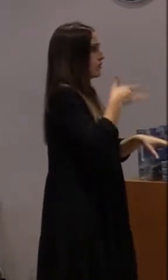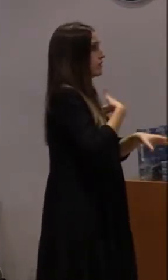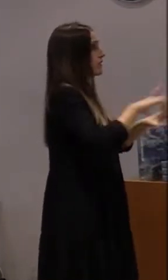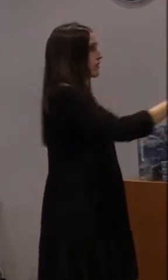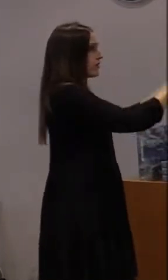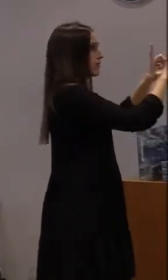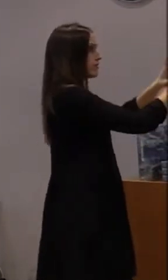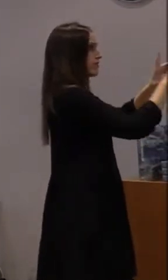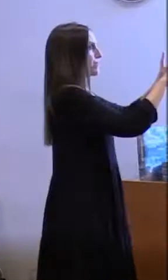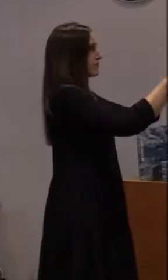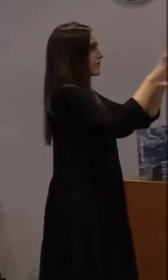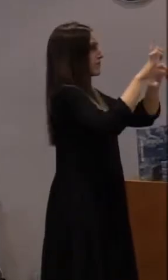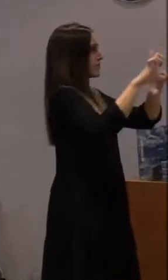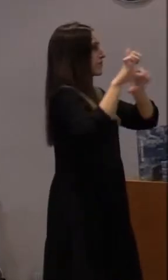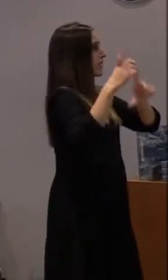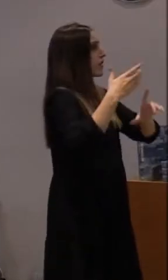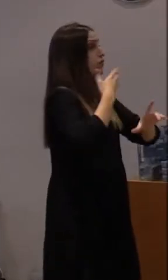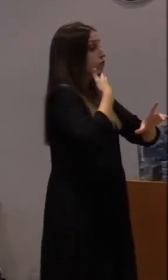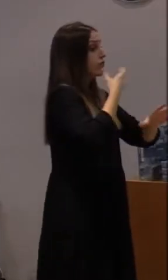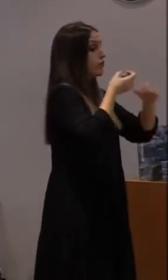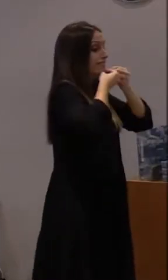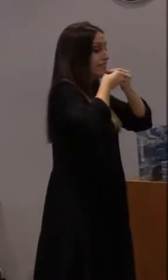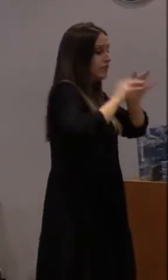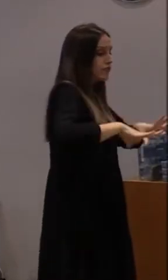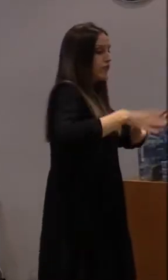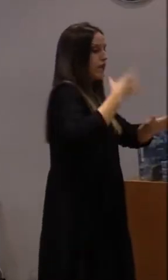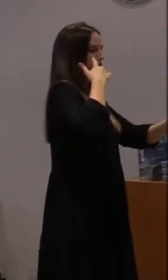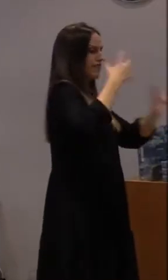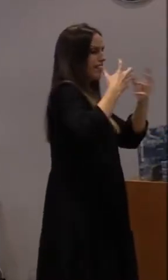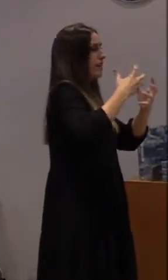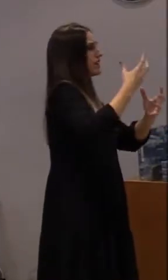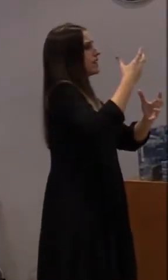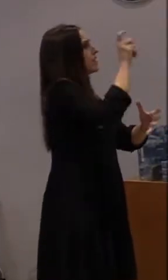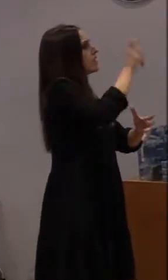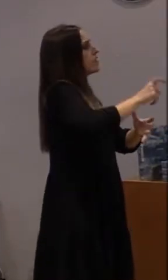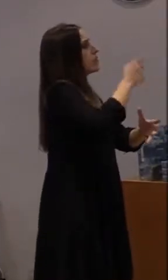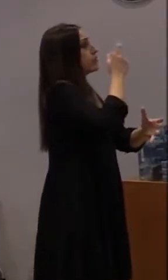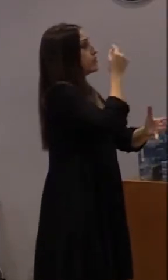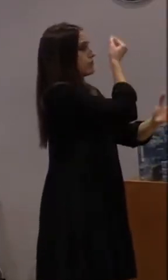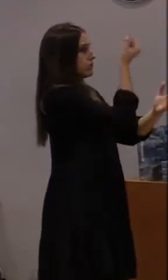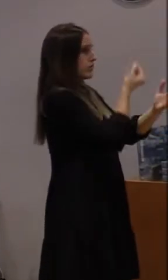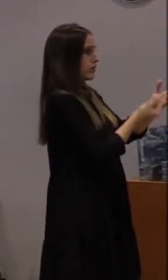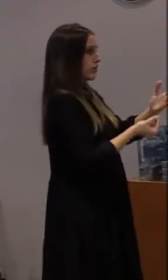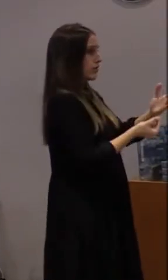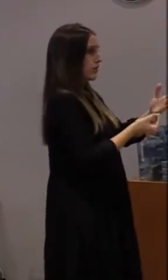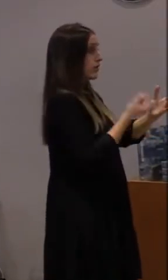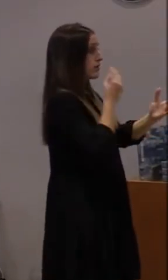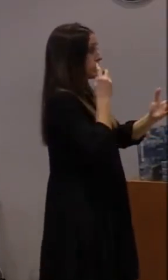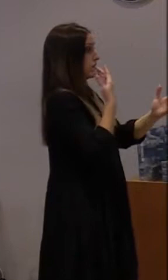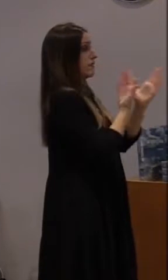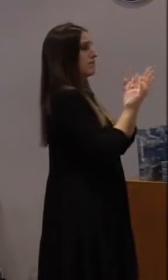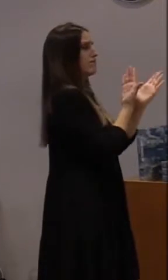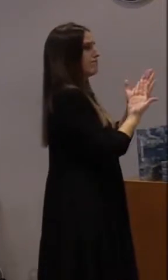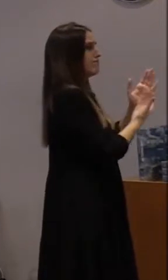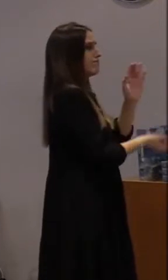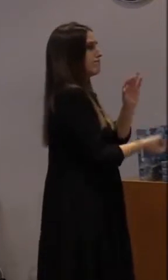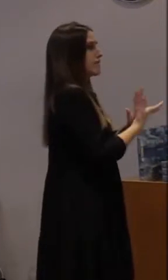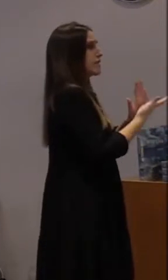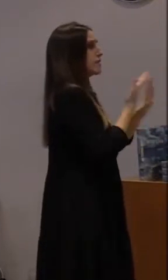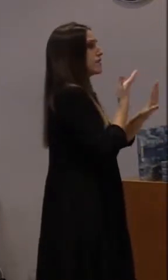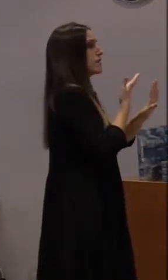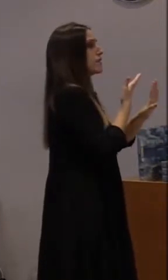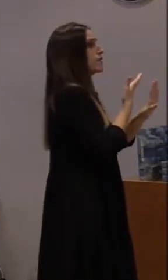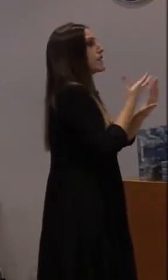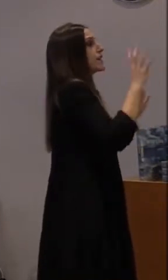cuadro cómo la historia del arte, cómo los pintores han ido levantando acta de los climas que se han encontrado.